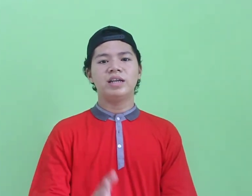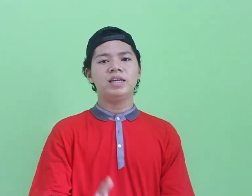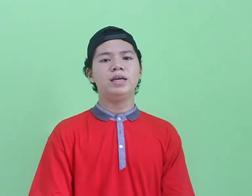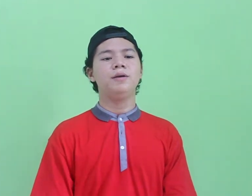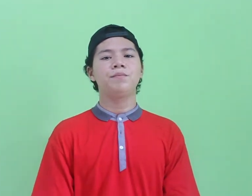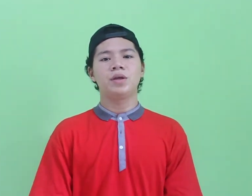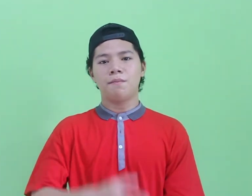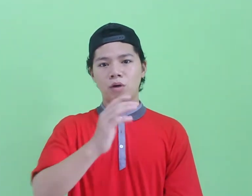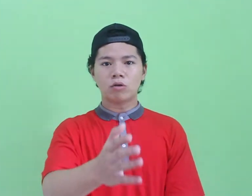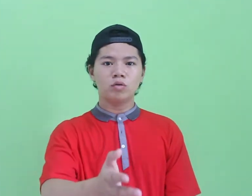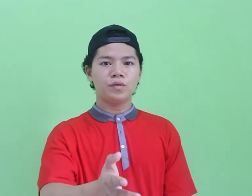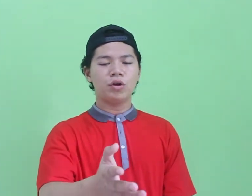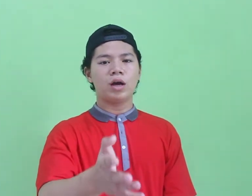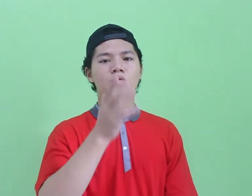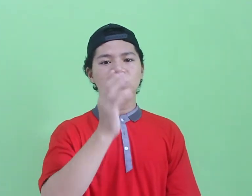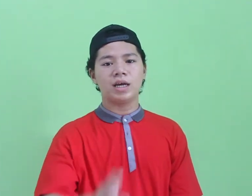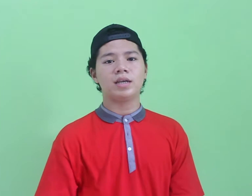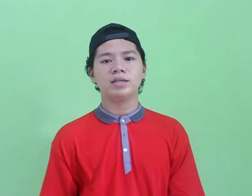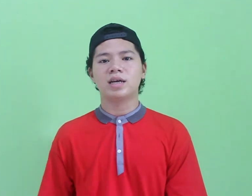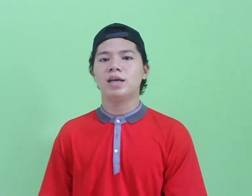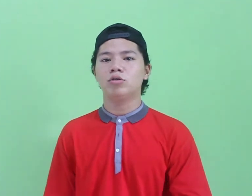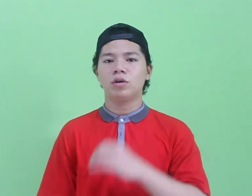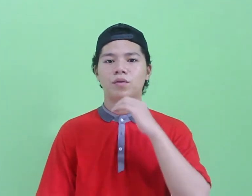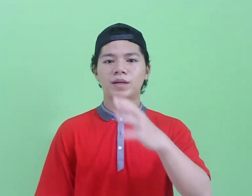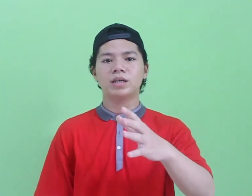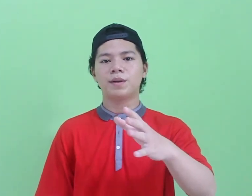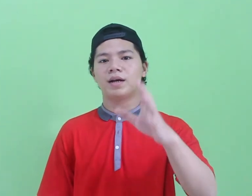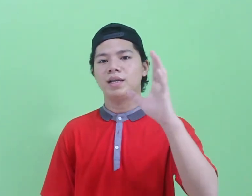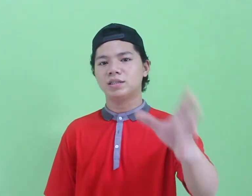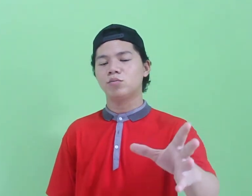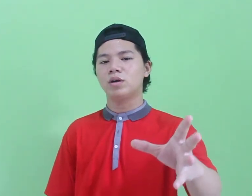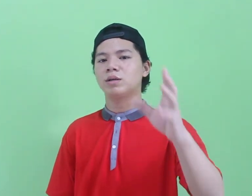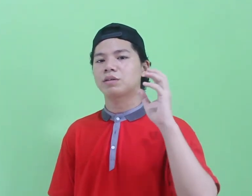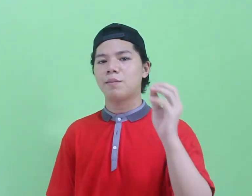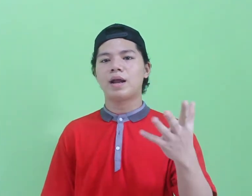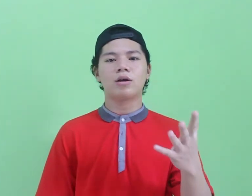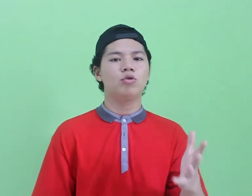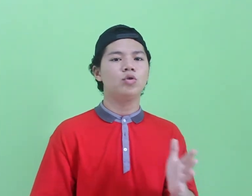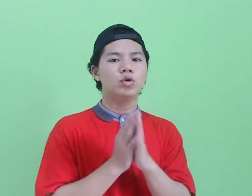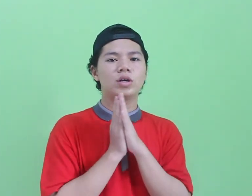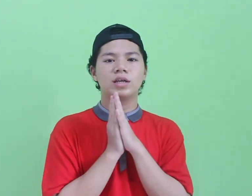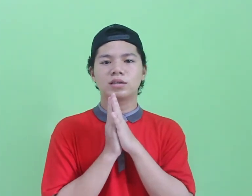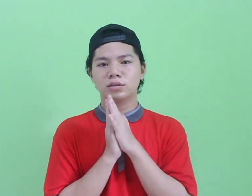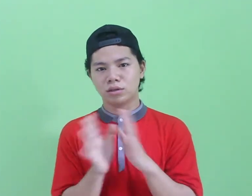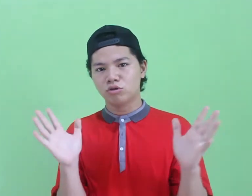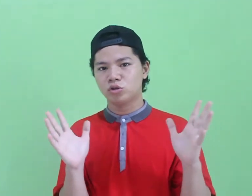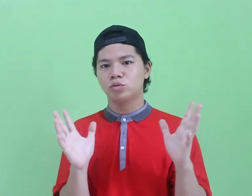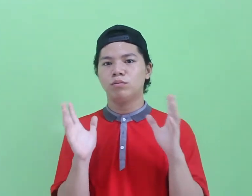Jadi aku videonya aku share sekalian untuk informasi pada kalian semua subscriber aku yang terus